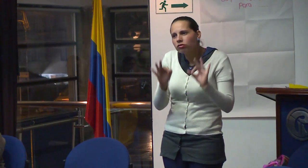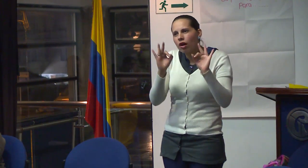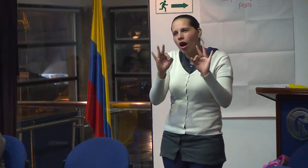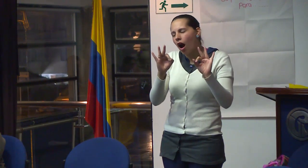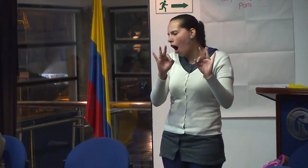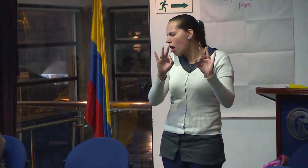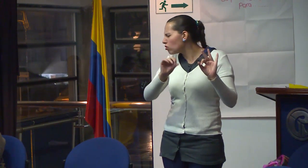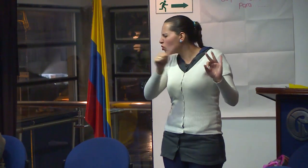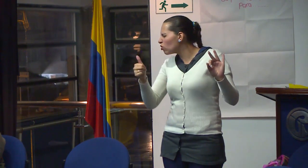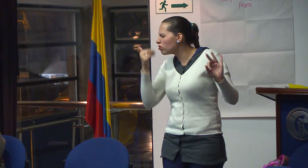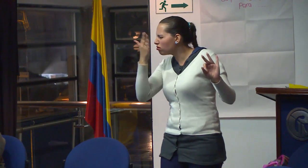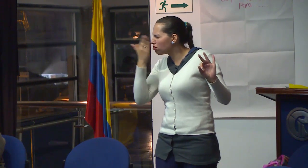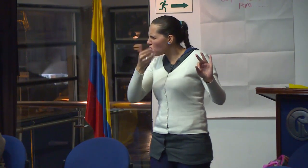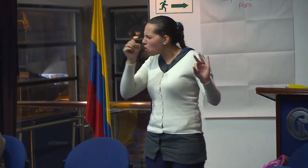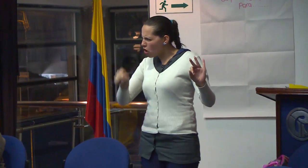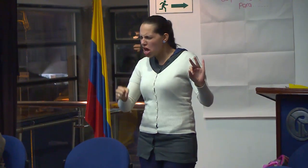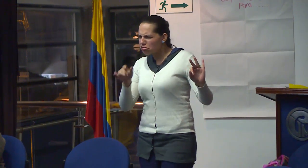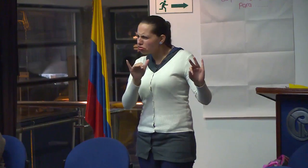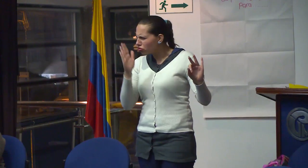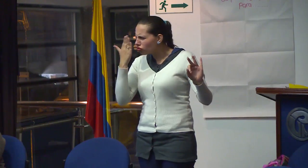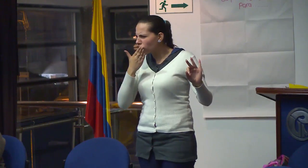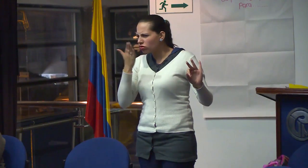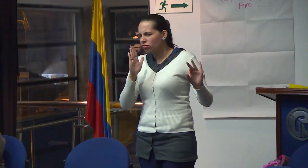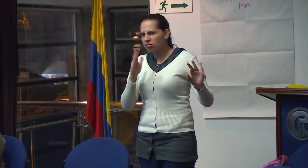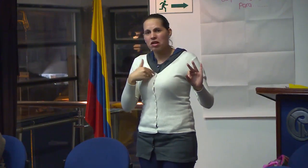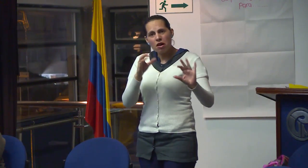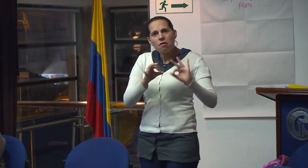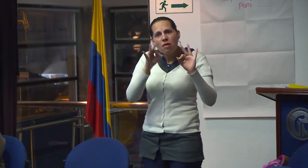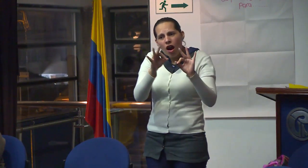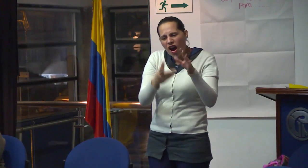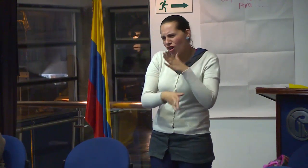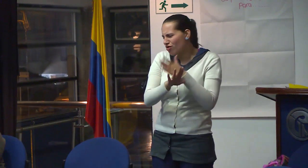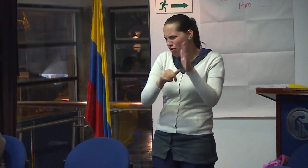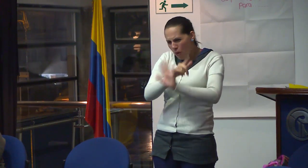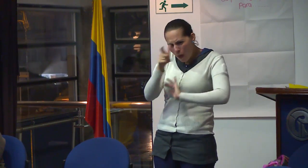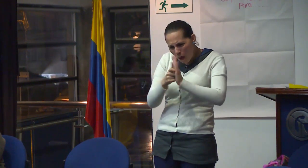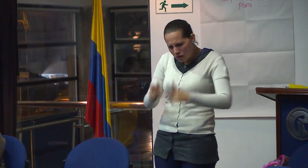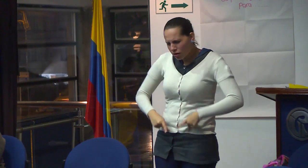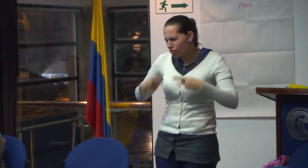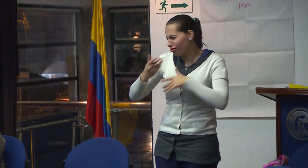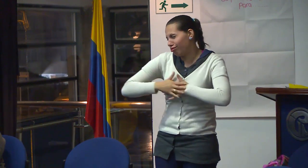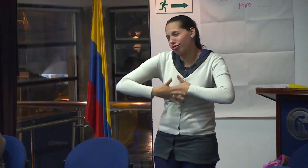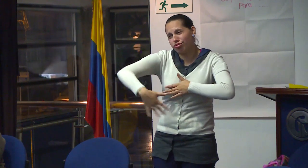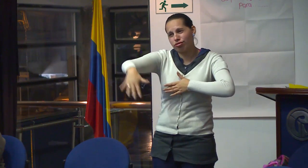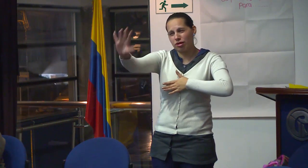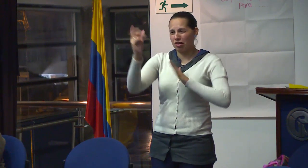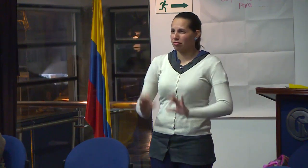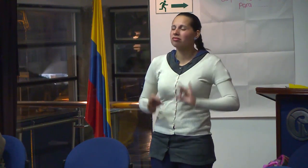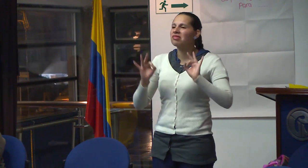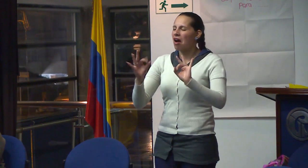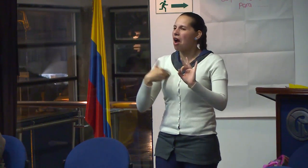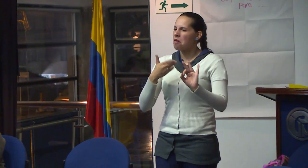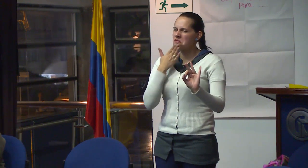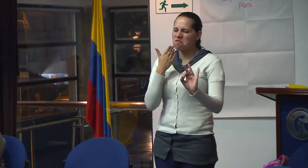otras. No porque algo vaya bien, yo lo tengo que mantener toda la vida, porque me quedo en la zona de